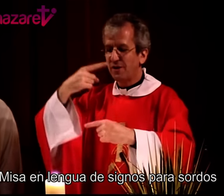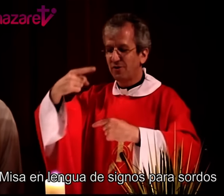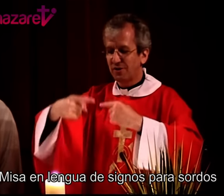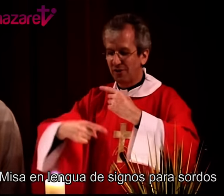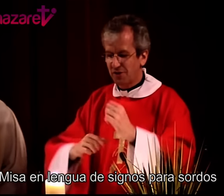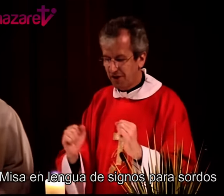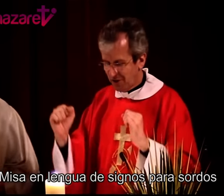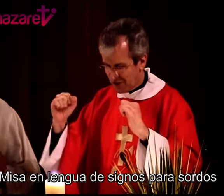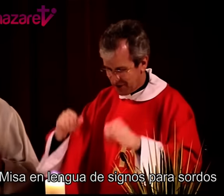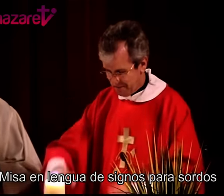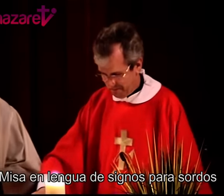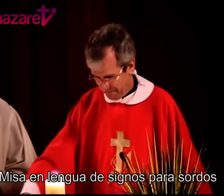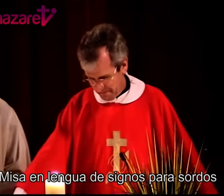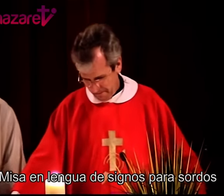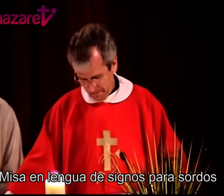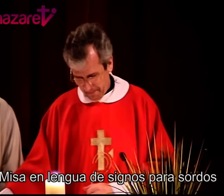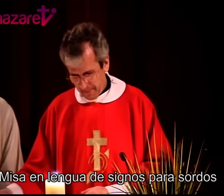los siglos de los siglos.